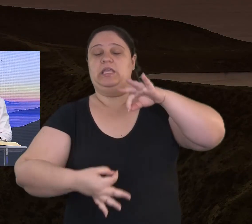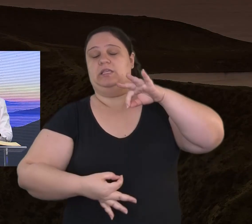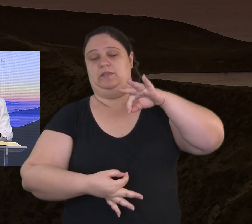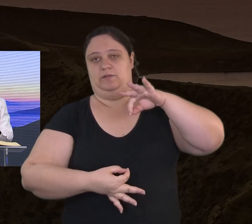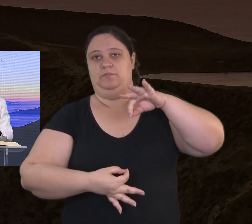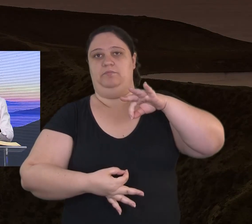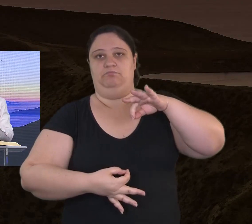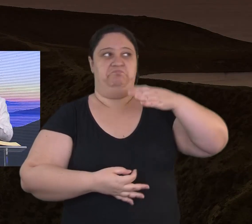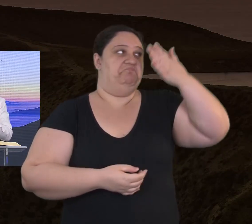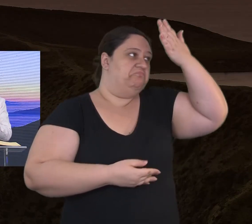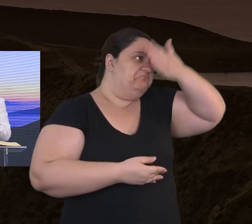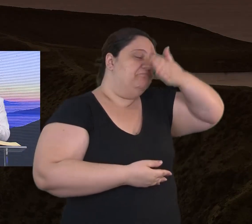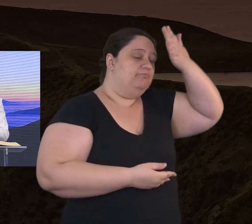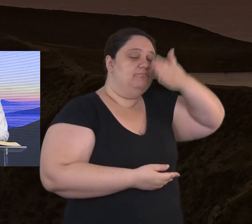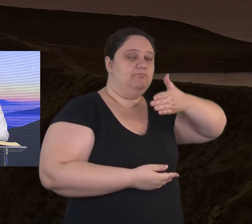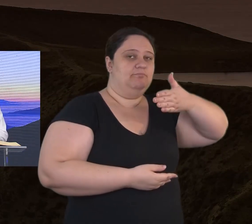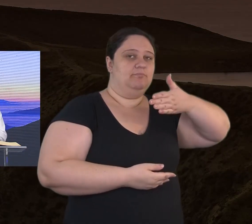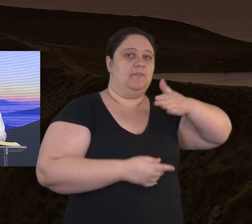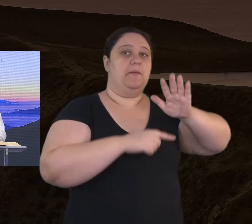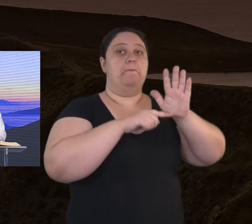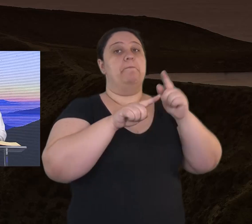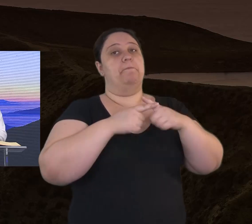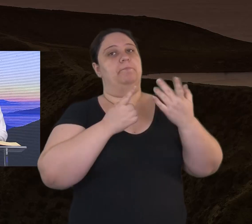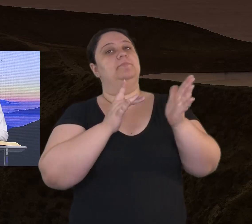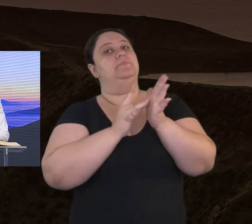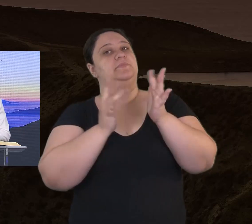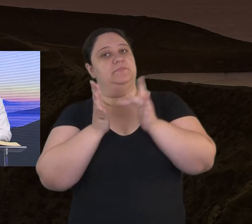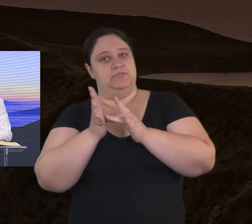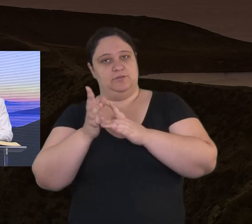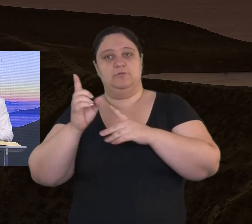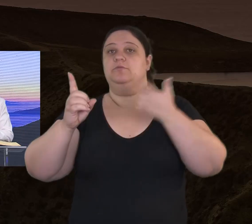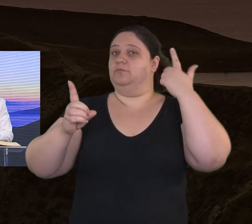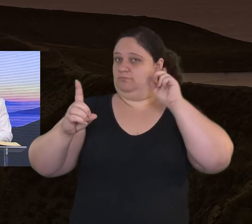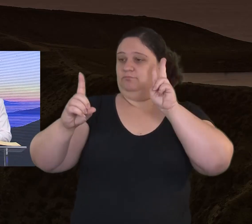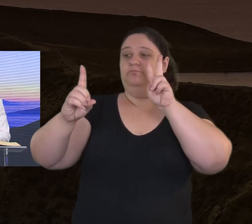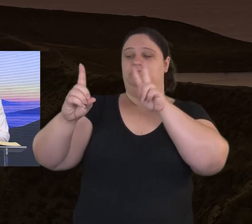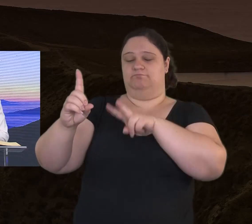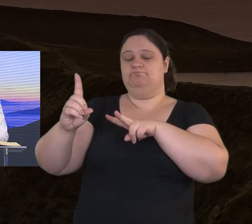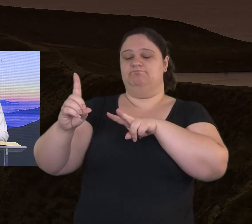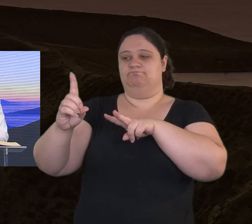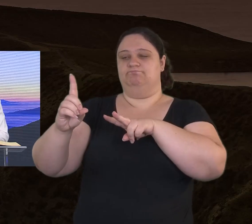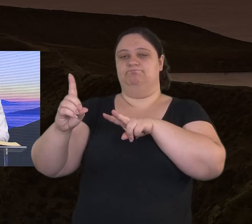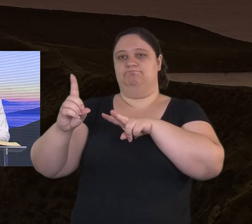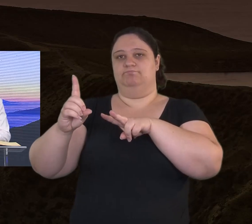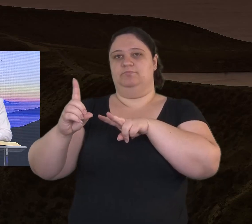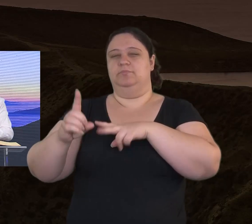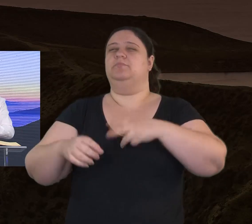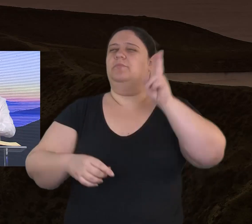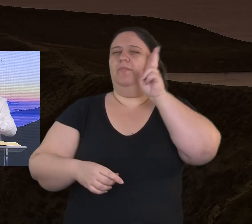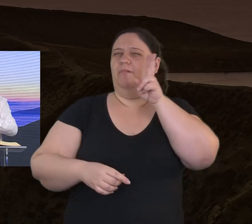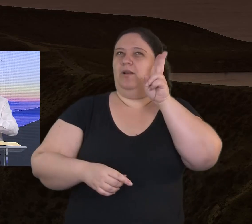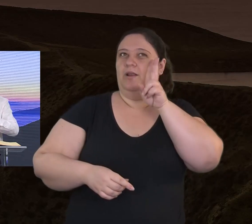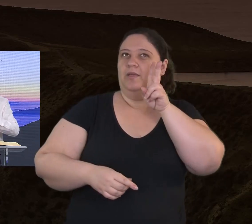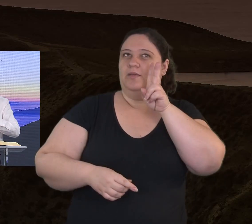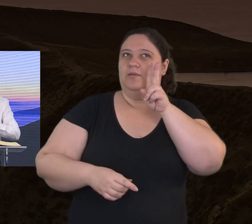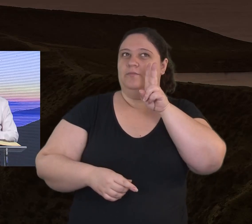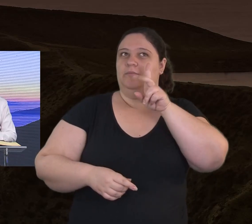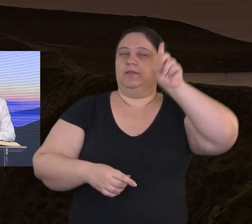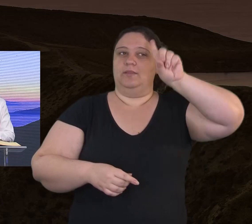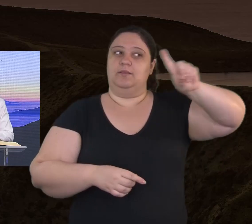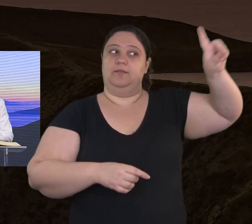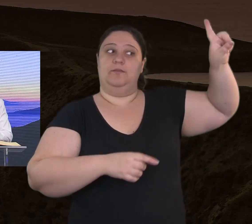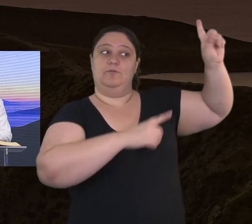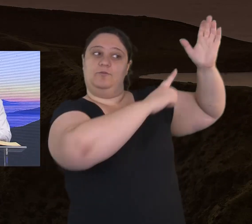ao mesmo tanto é que quando você se lembra, quando Deus apareceu a